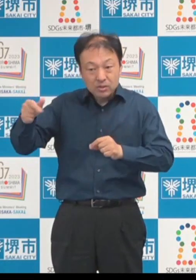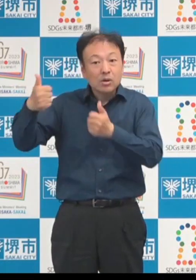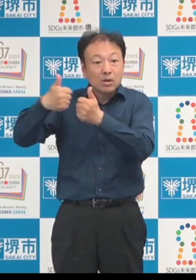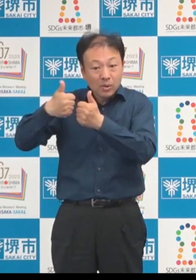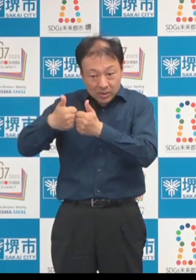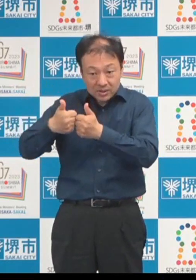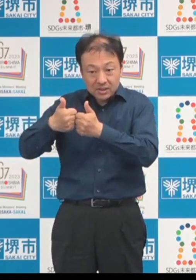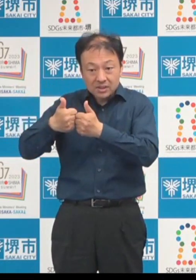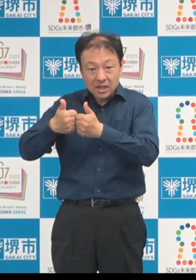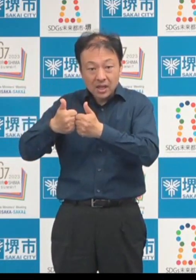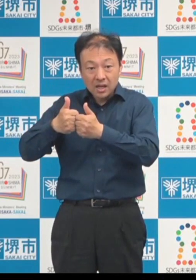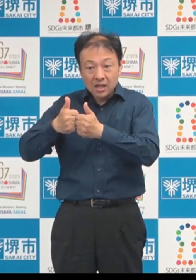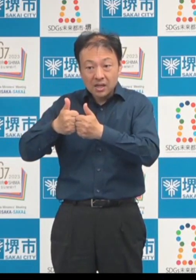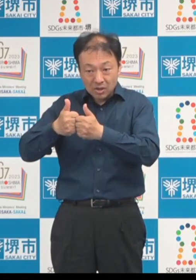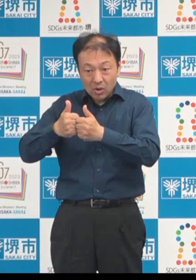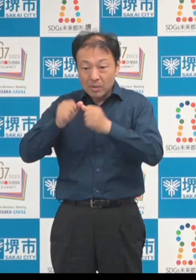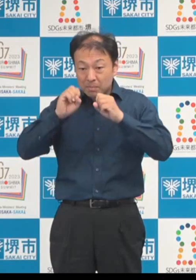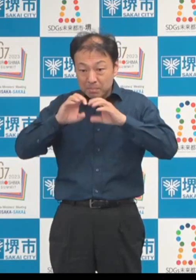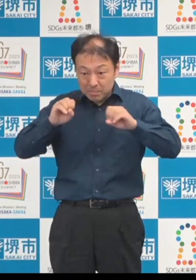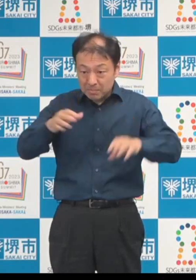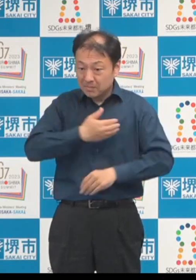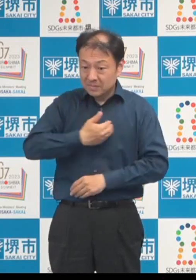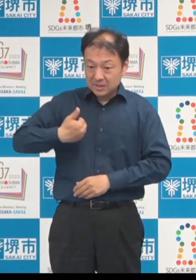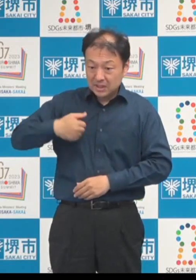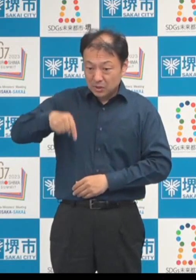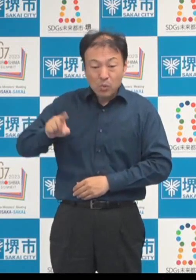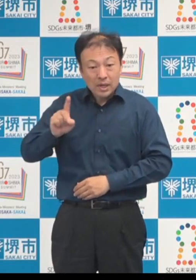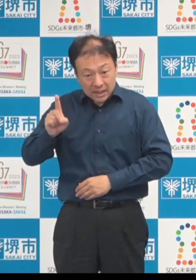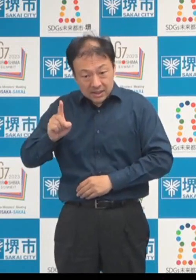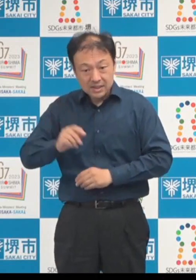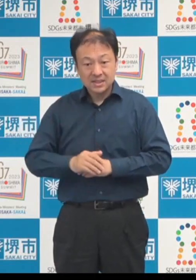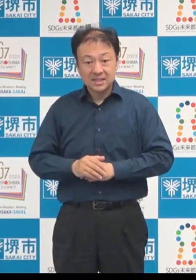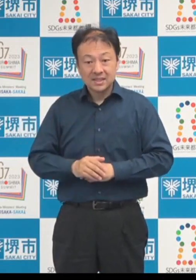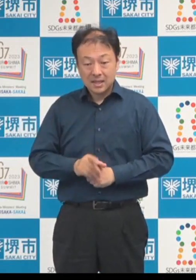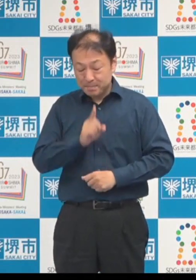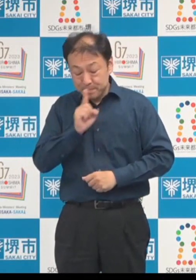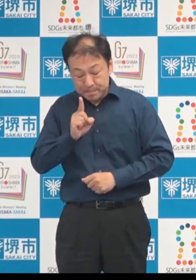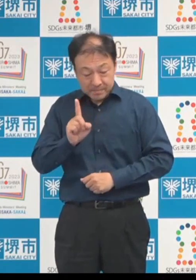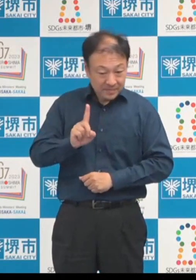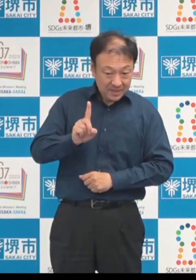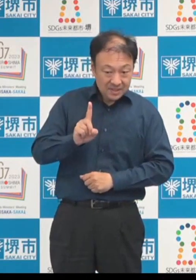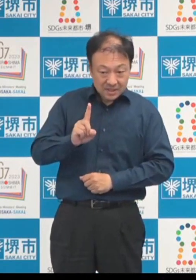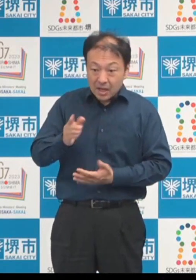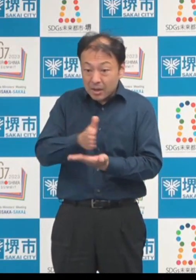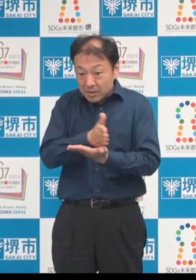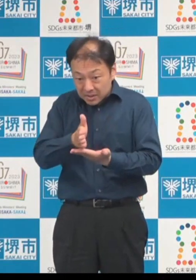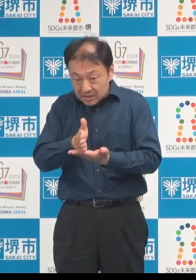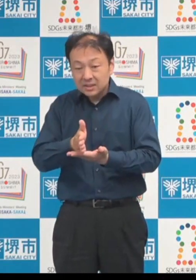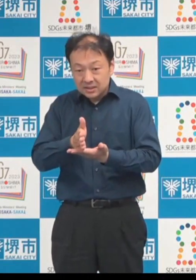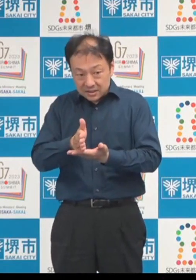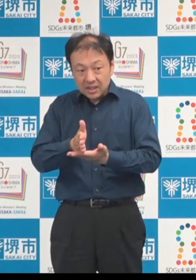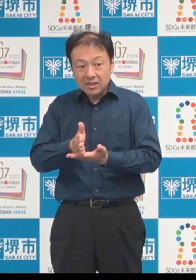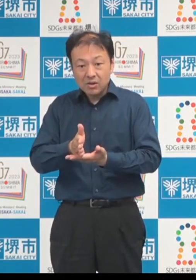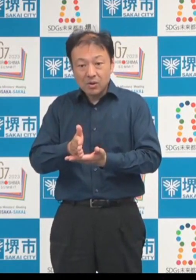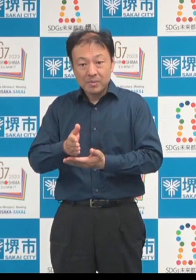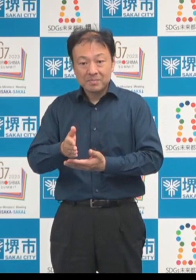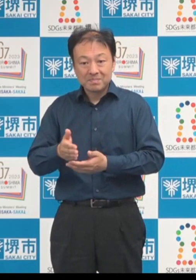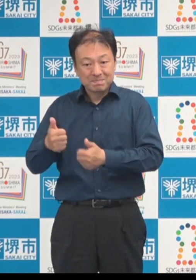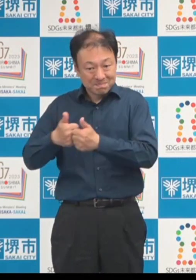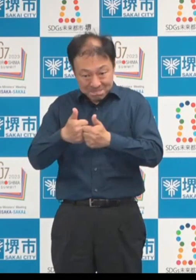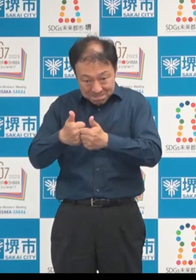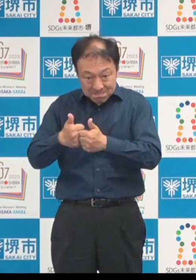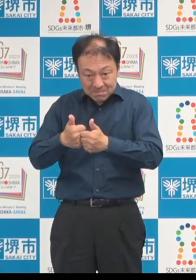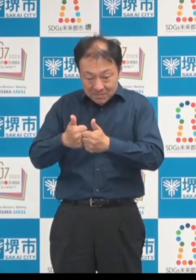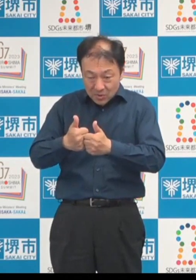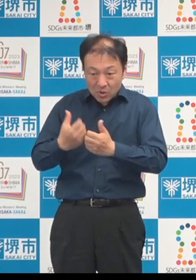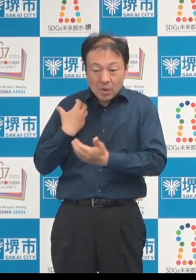信を、どういう情報を今の段階でお伝えできるかと、またこれからのお伝えできる段階も含めて検討するようにというのは伝え